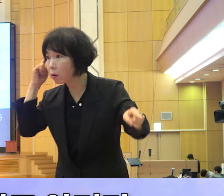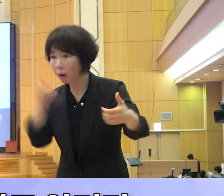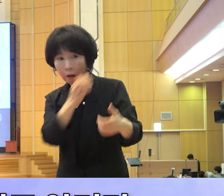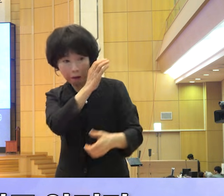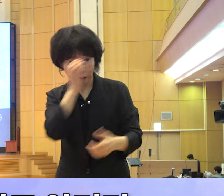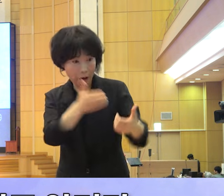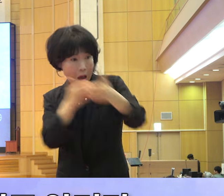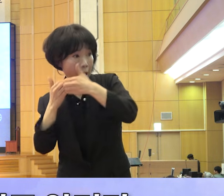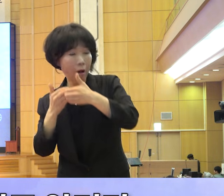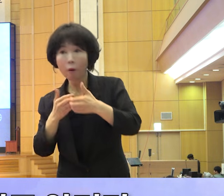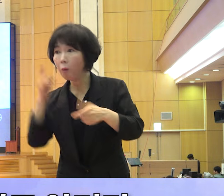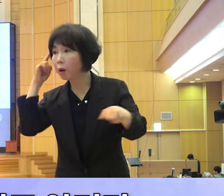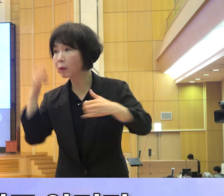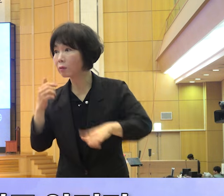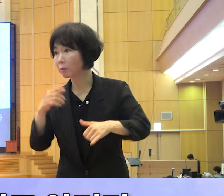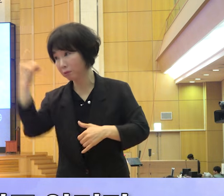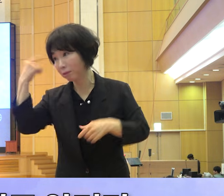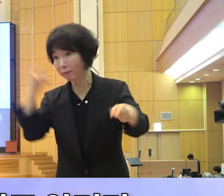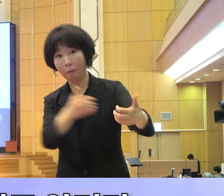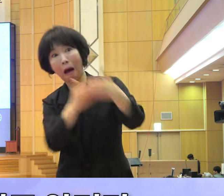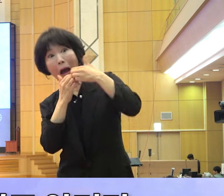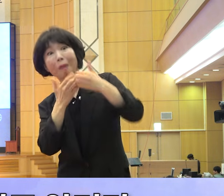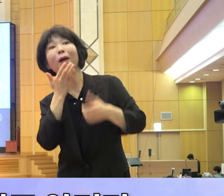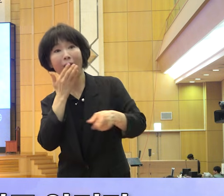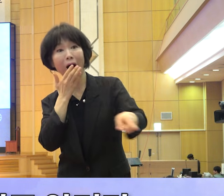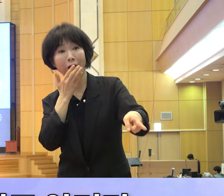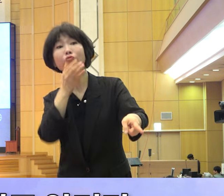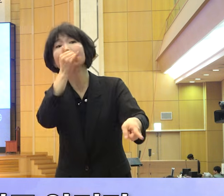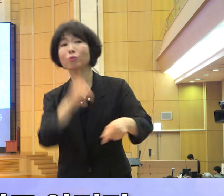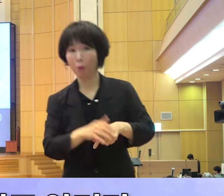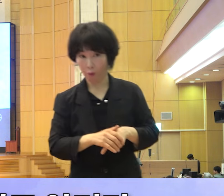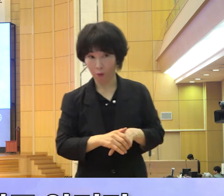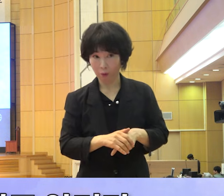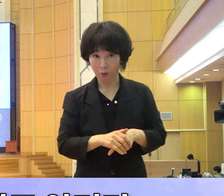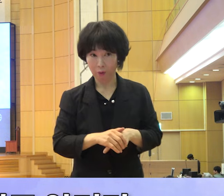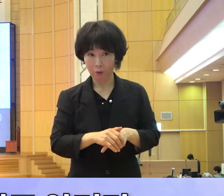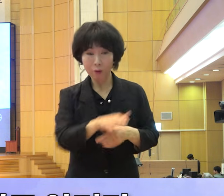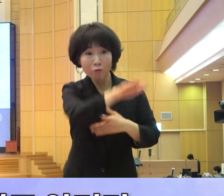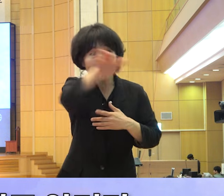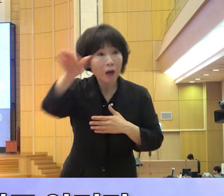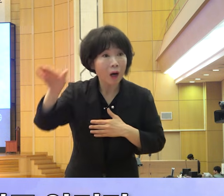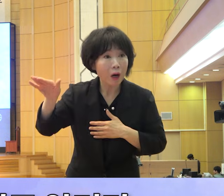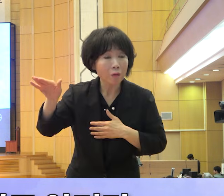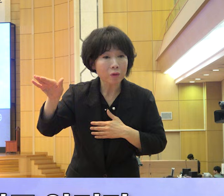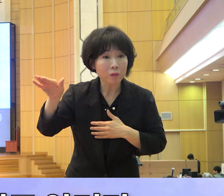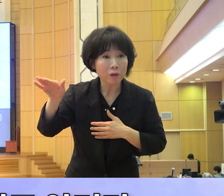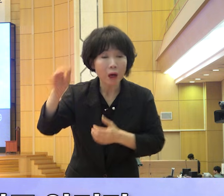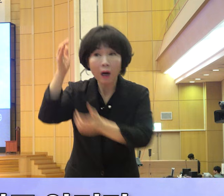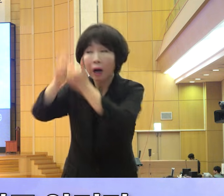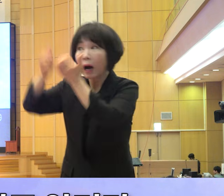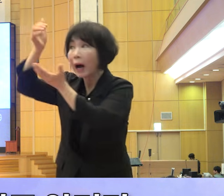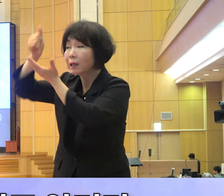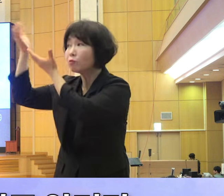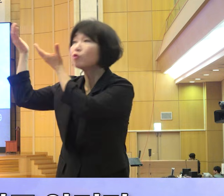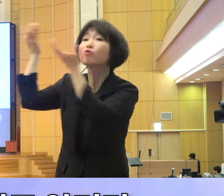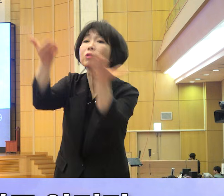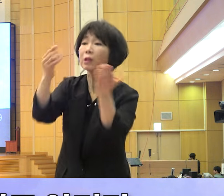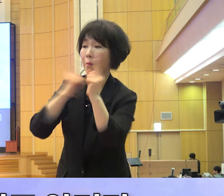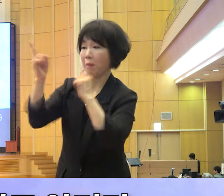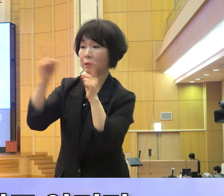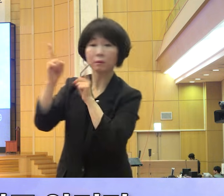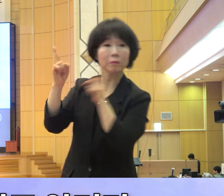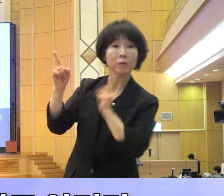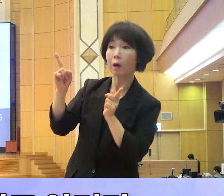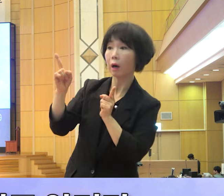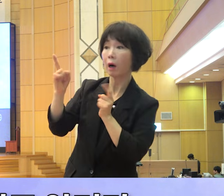막 엉뚱한 소리 하거나 그러거든요. 우리 영적으로도 하나님께서 주시는 말씀은 우리에게